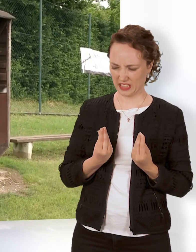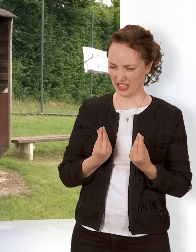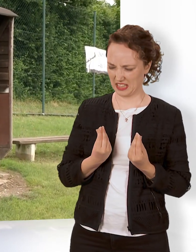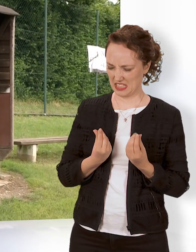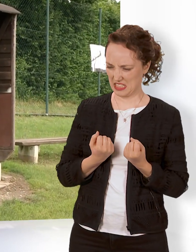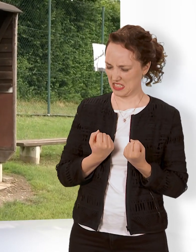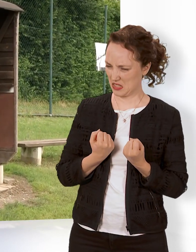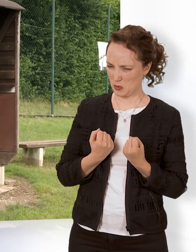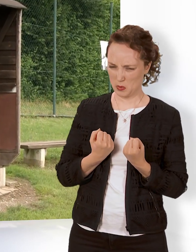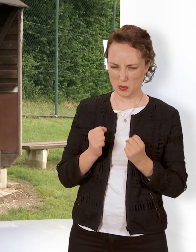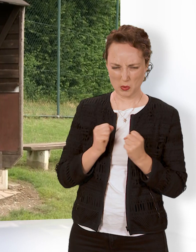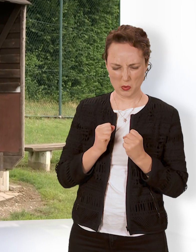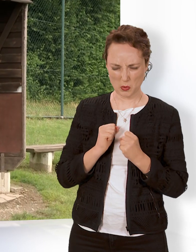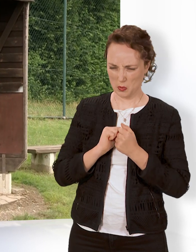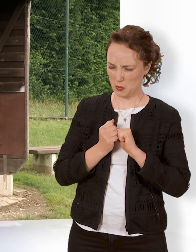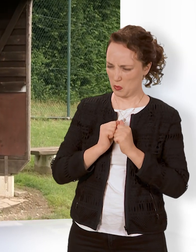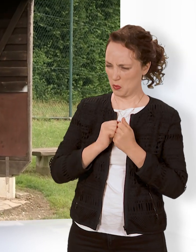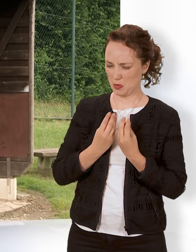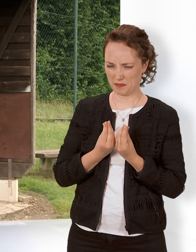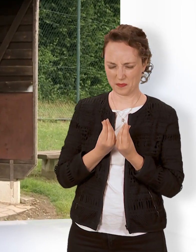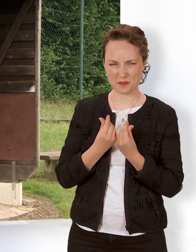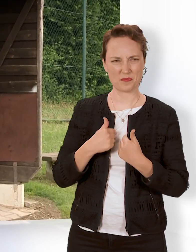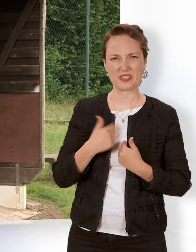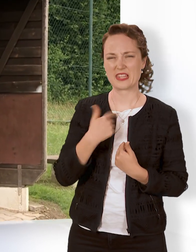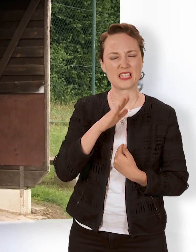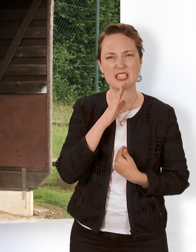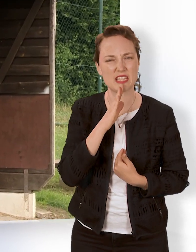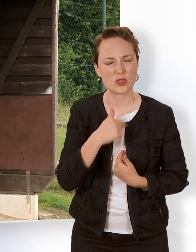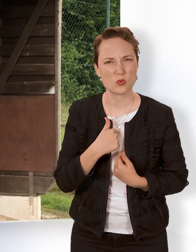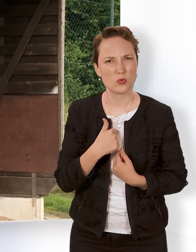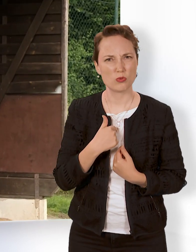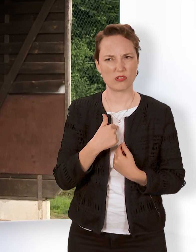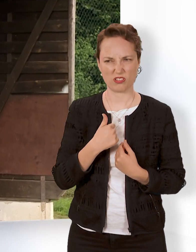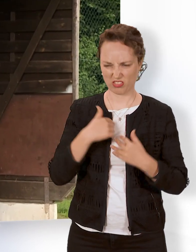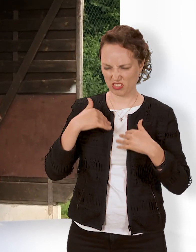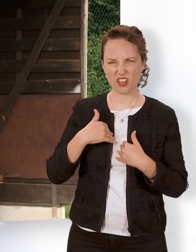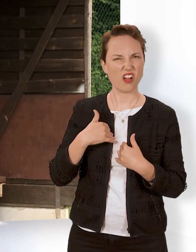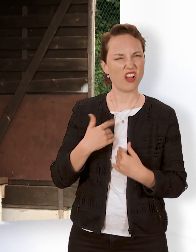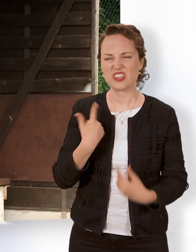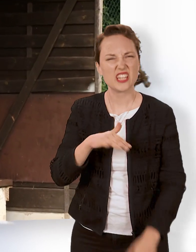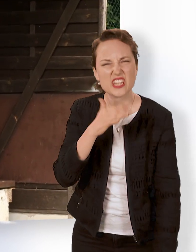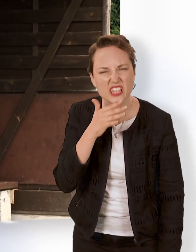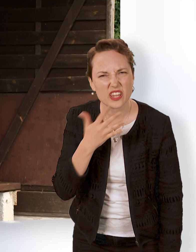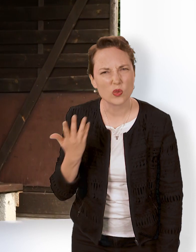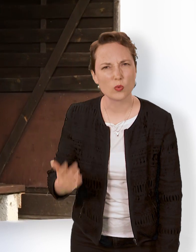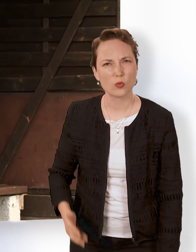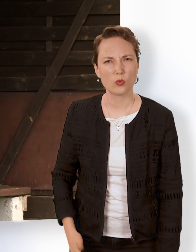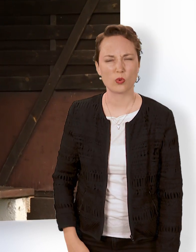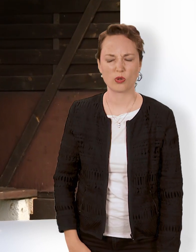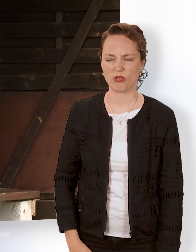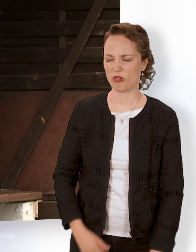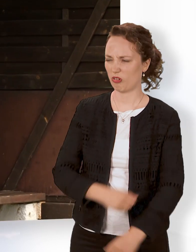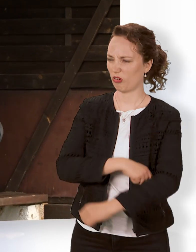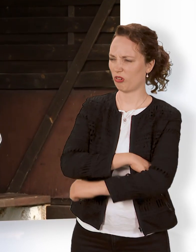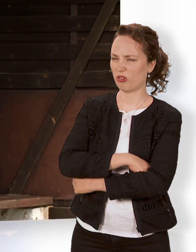Wert. Ich bin nicht genügend. Was ich habe, reicht nicht. Oh nein, und